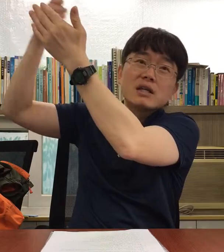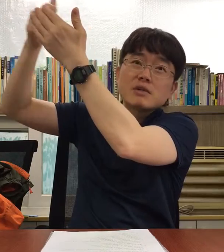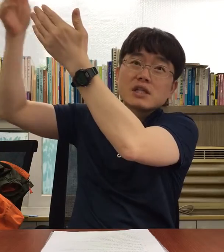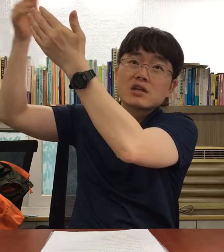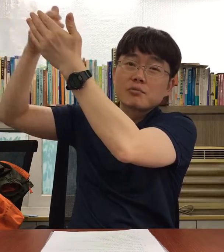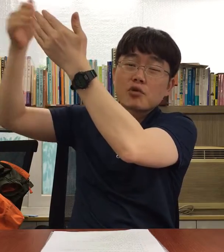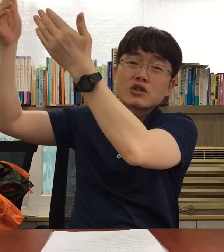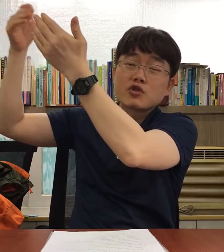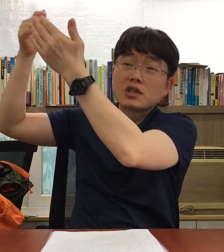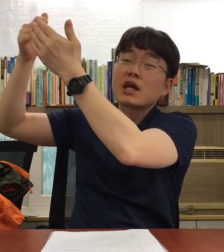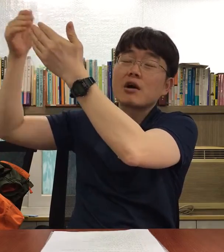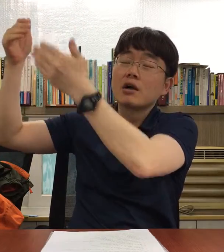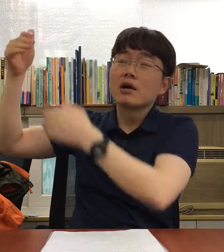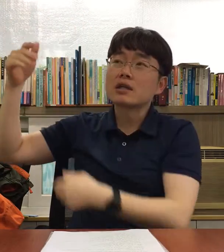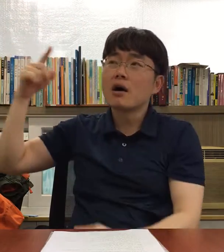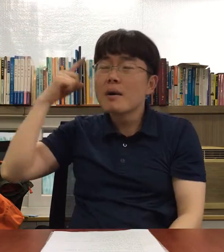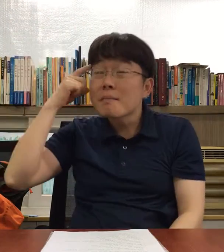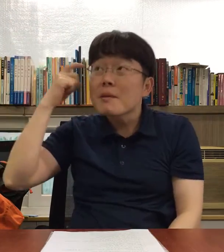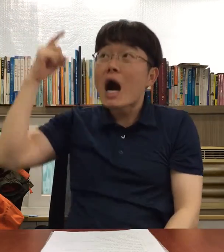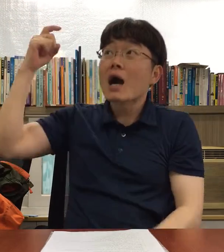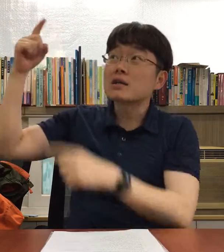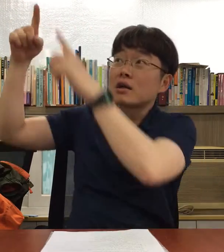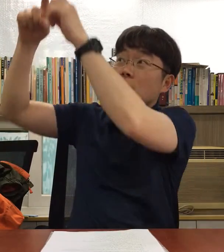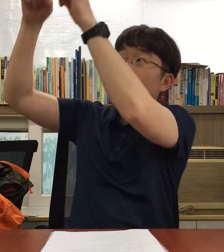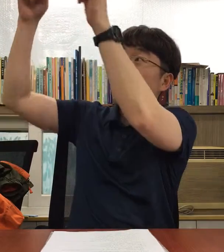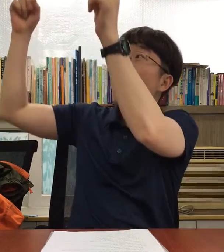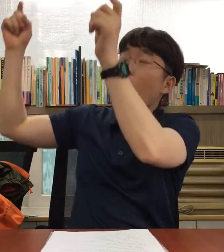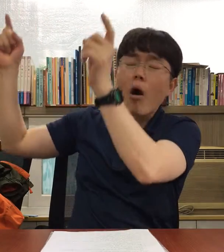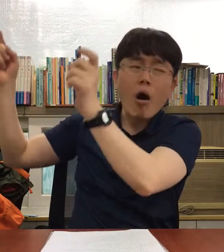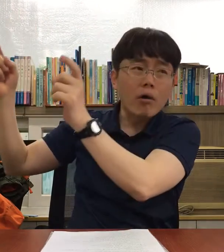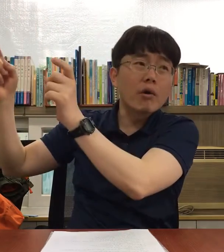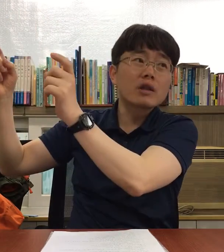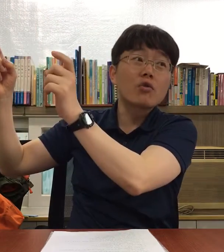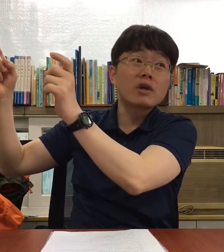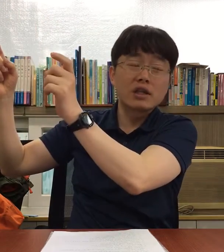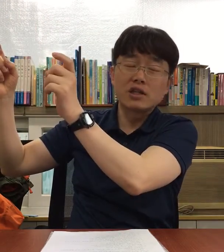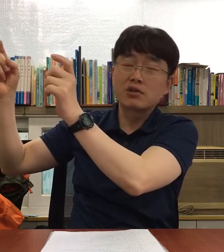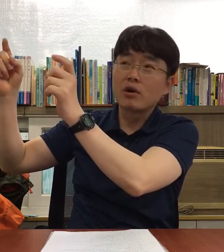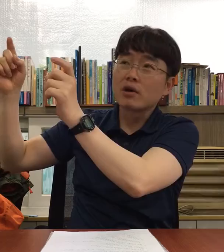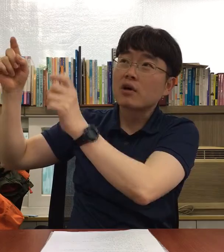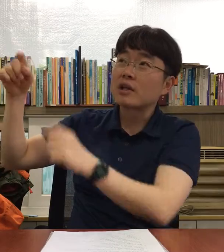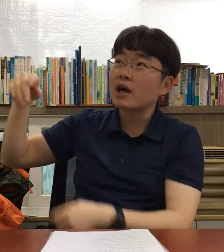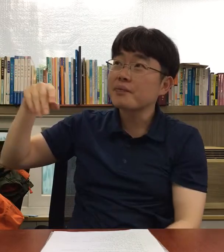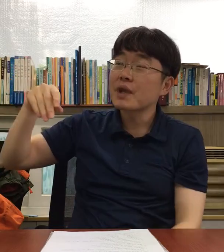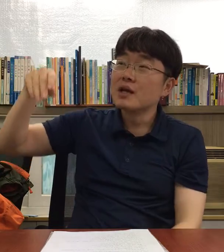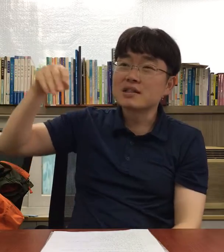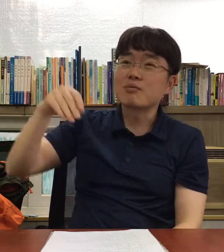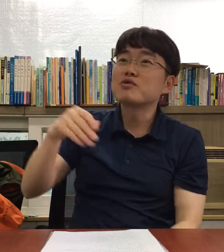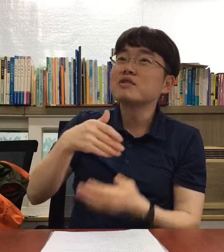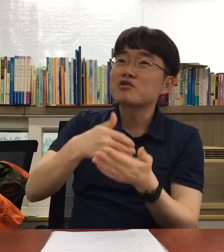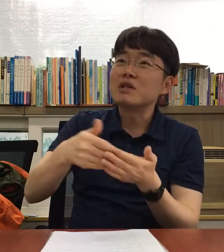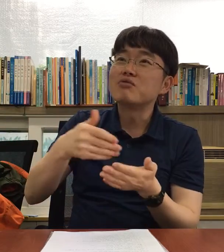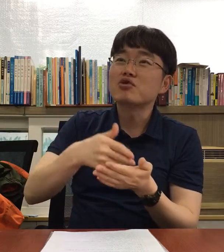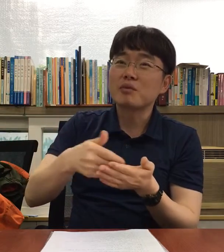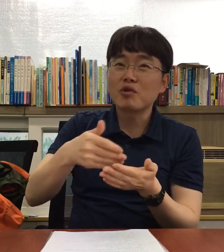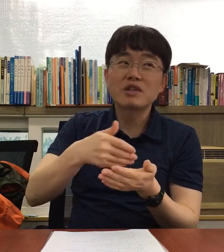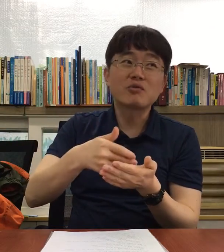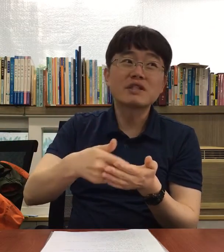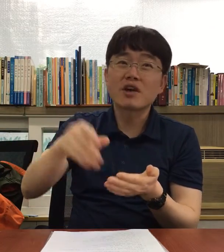그리는 것처럼 표현할 수 있는데요. 해서 이렇게 뭔가 떠오른 게 있죠. 거기다가 제가 붓은 좀 일부러 좀 표현을 좀 했어요.